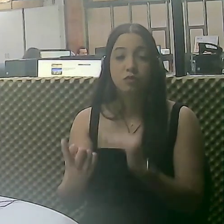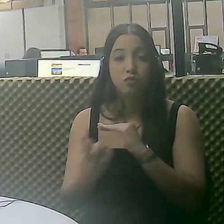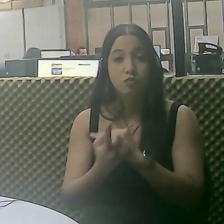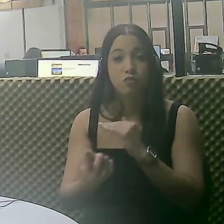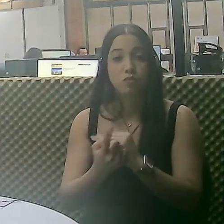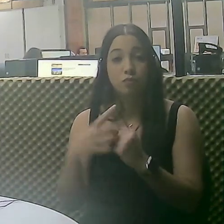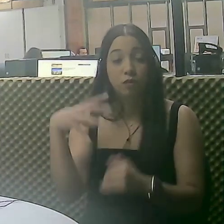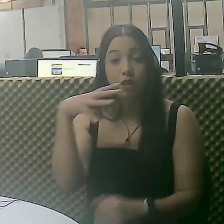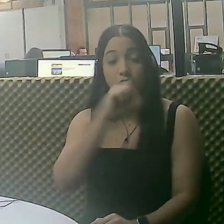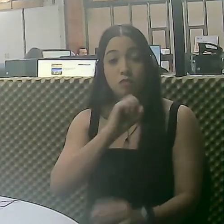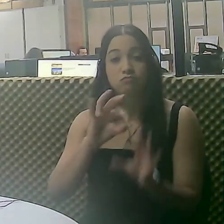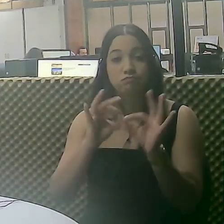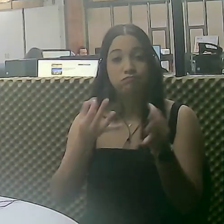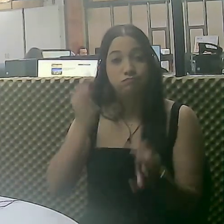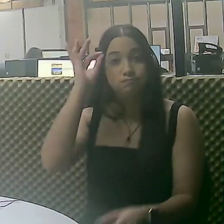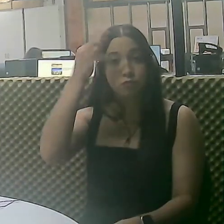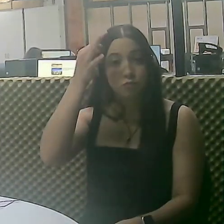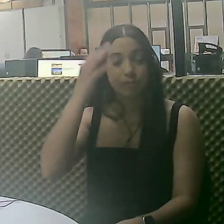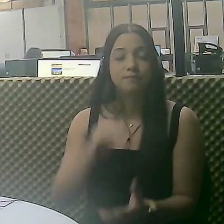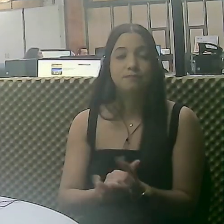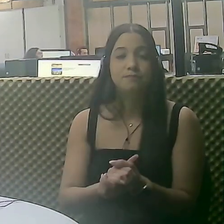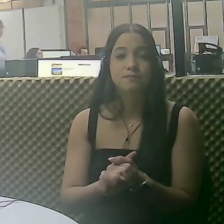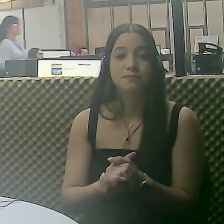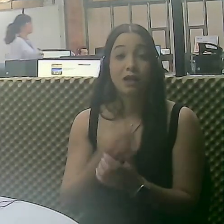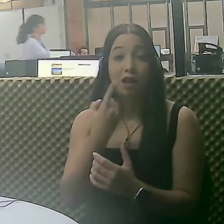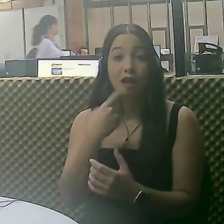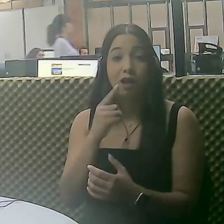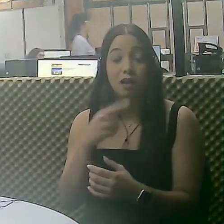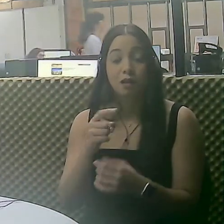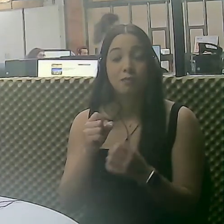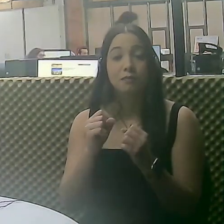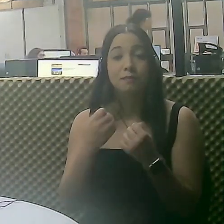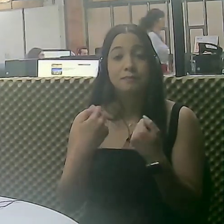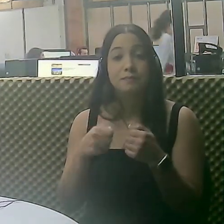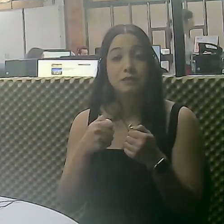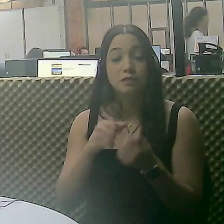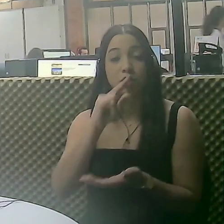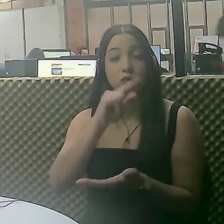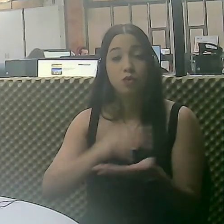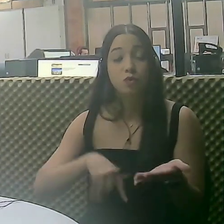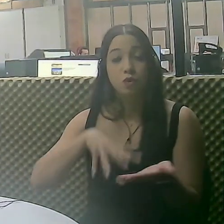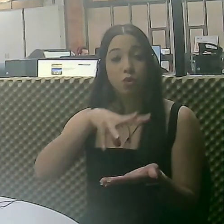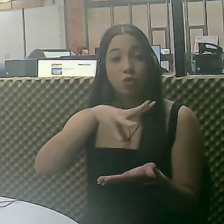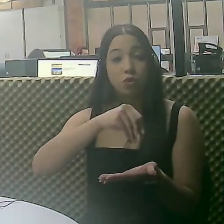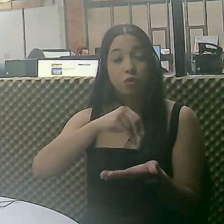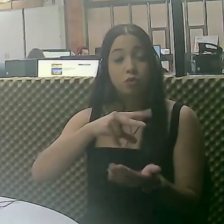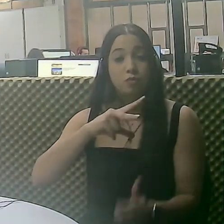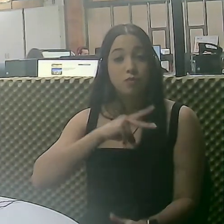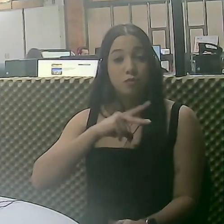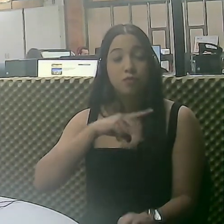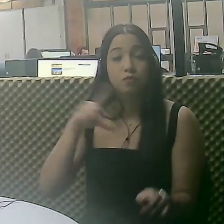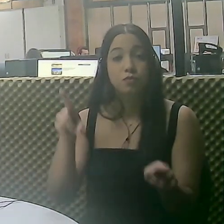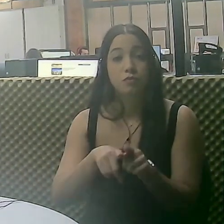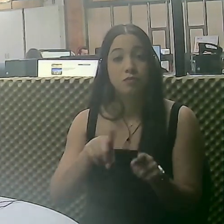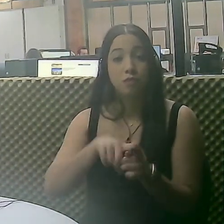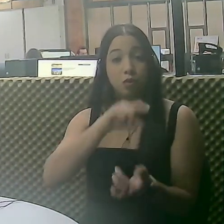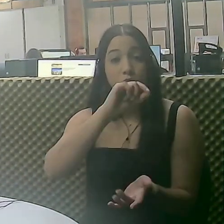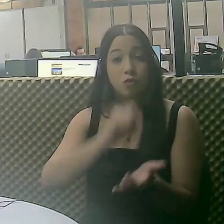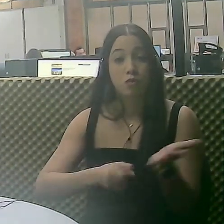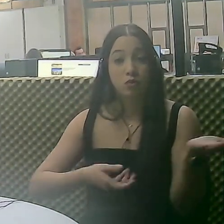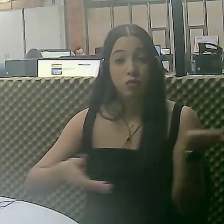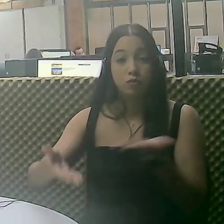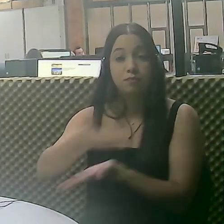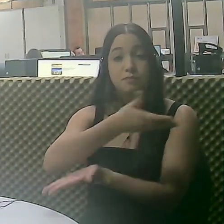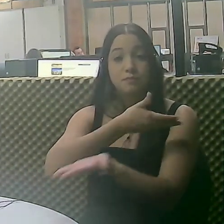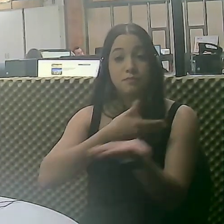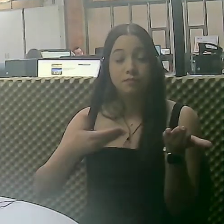de forma rápida e eficiente. Para abrir uma reclamação, basta levar cópias dos documentos pessoais, dos contratos